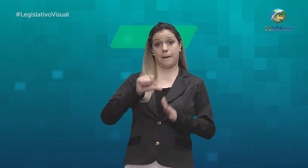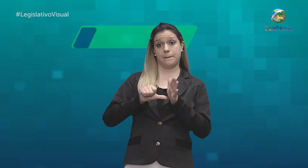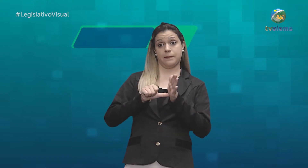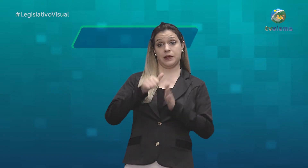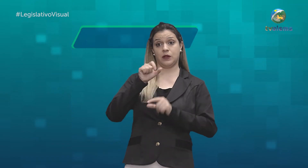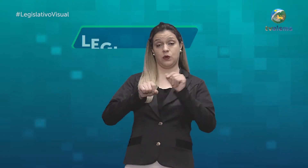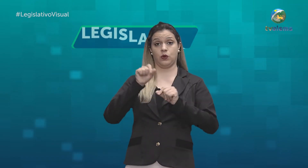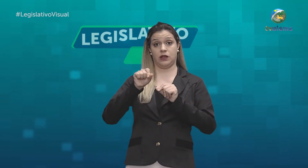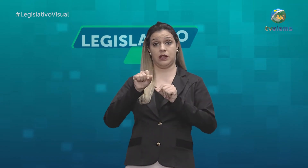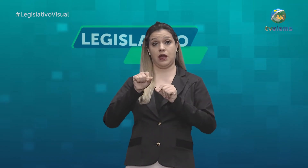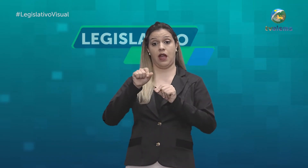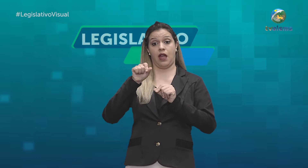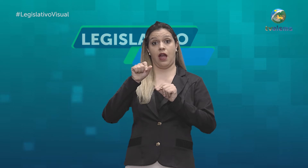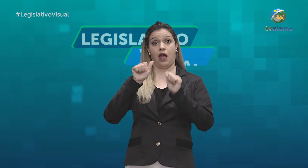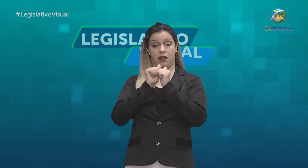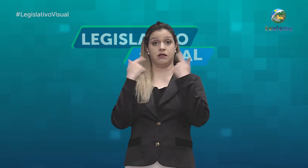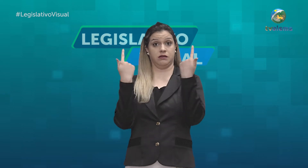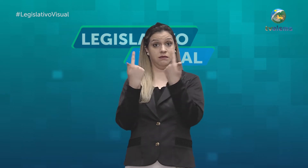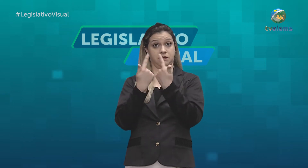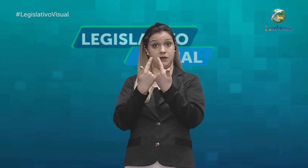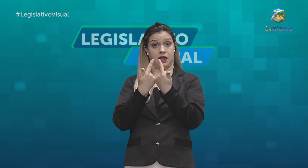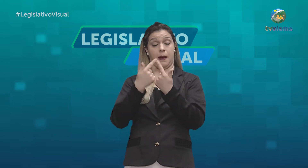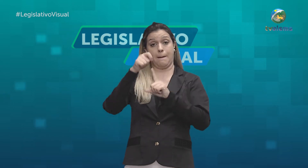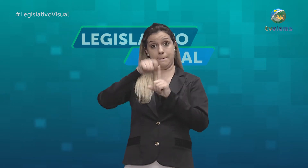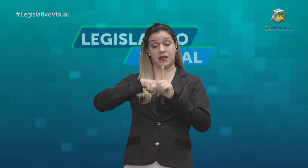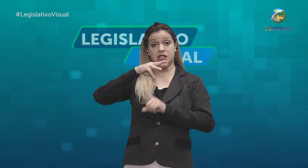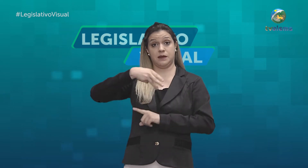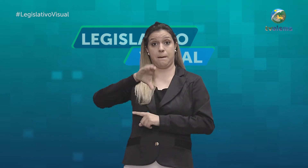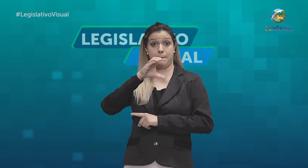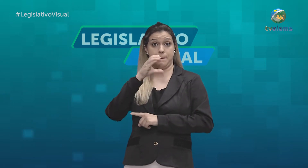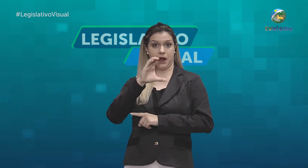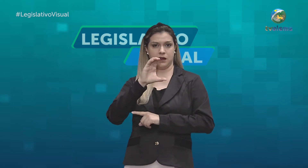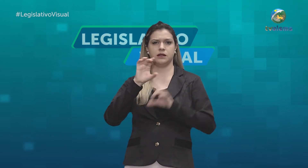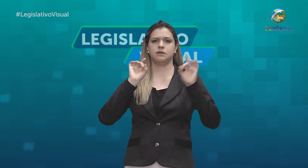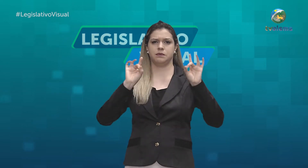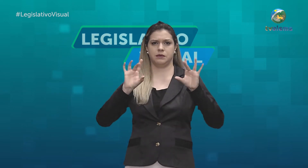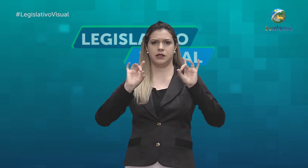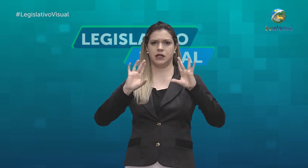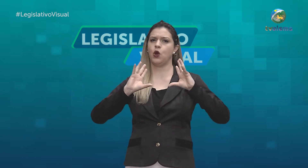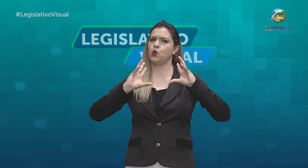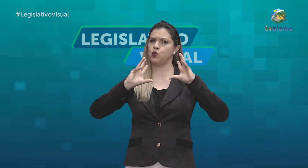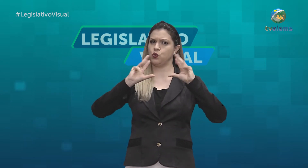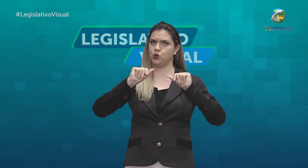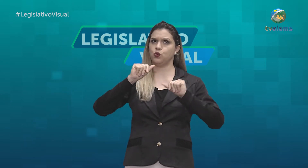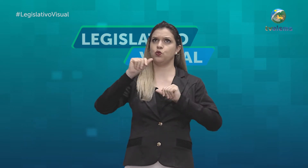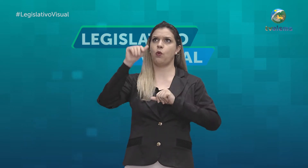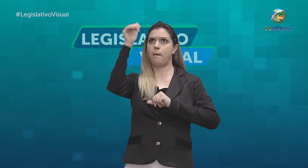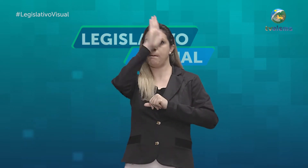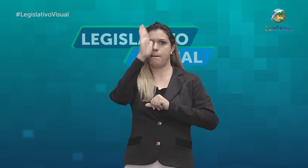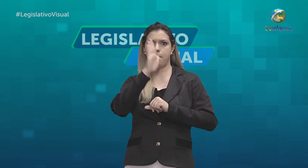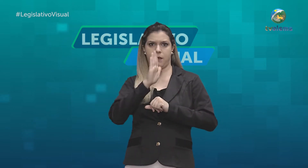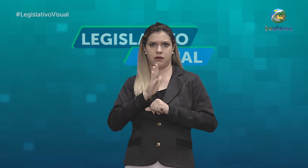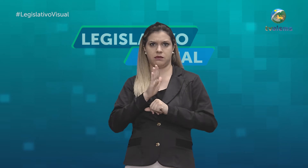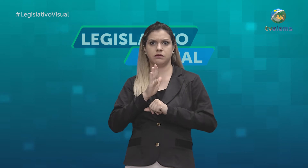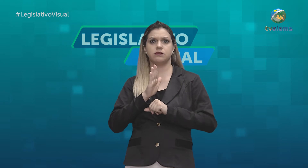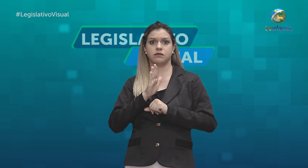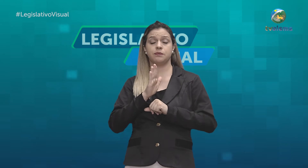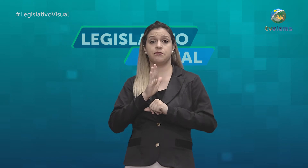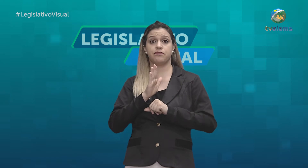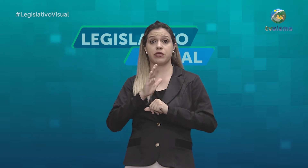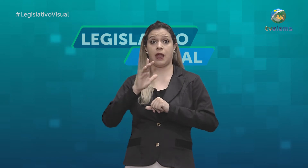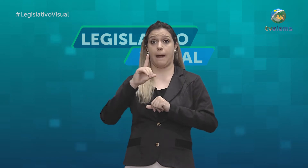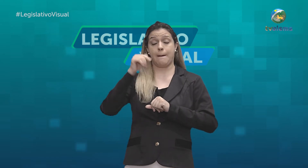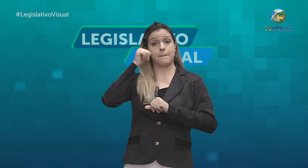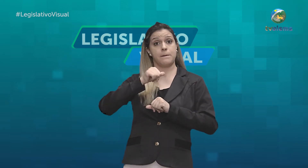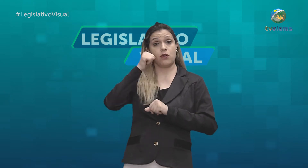Uma das primeiras iniciativas da Assembleia em março, mês em que se celebra em todo o país o papel da mulher na